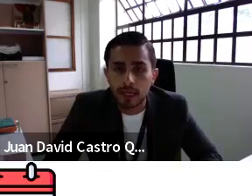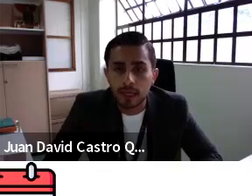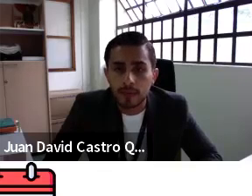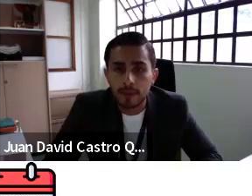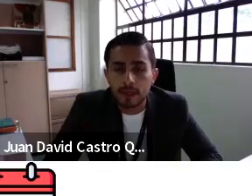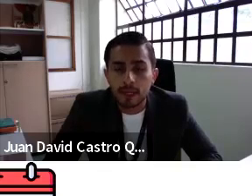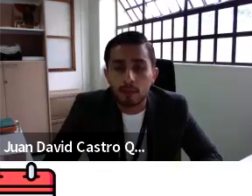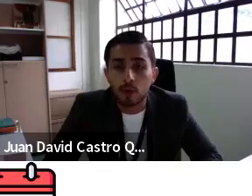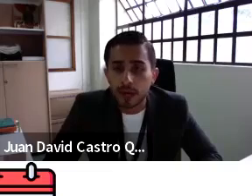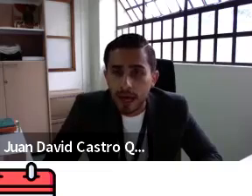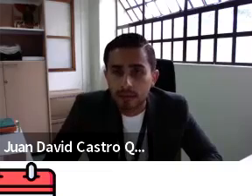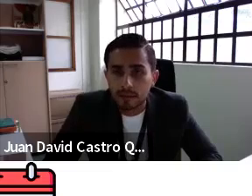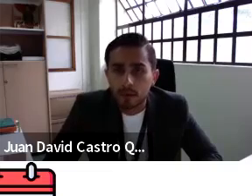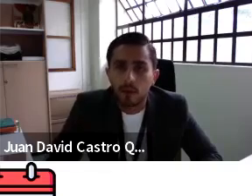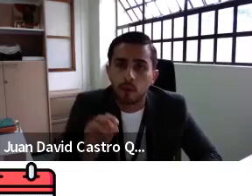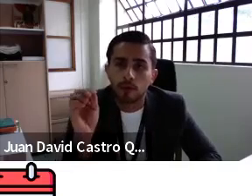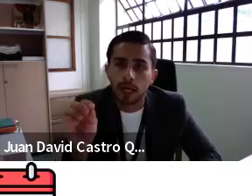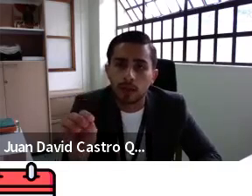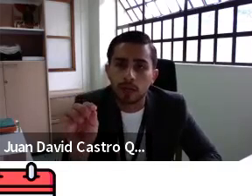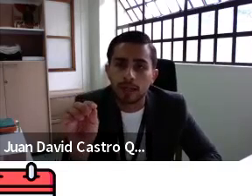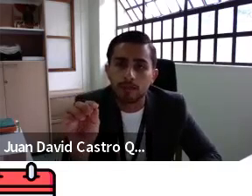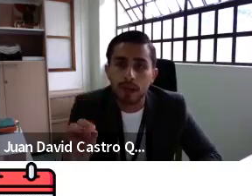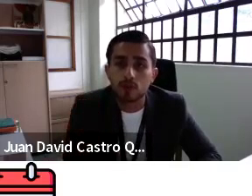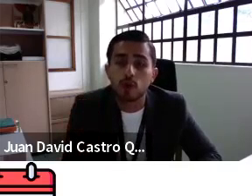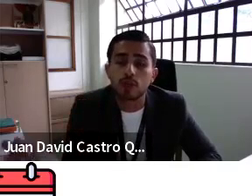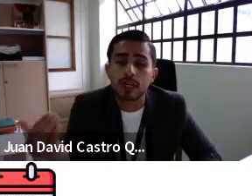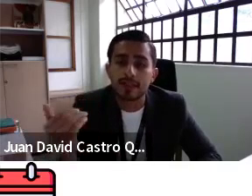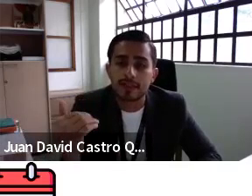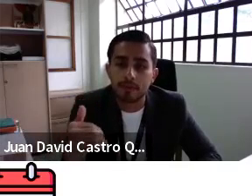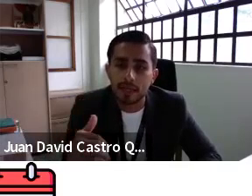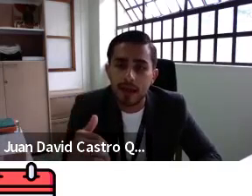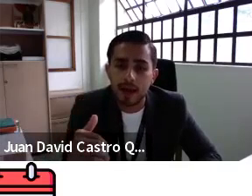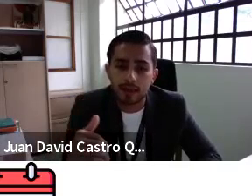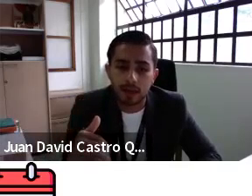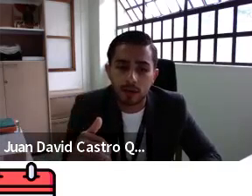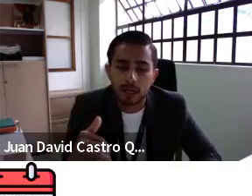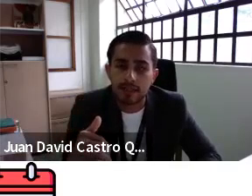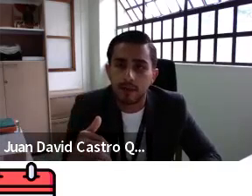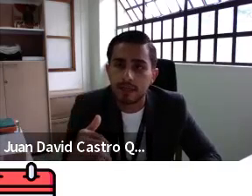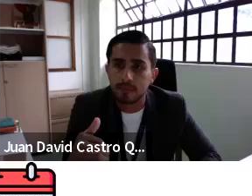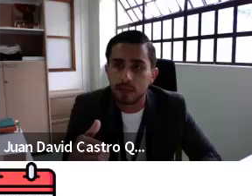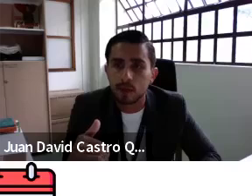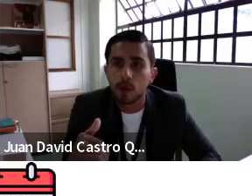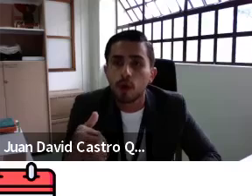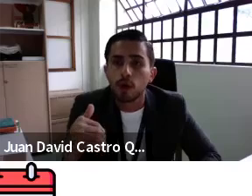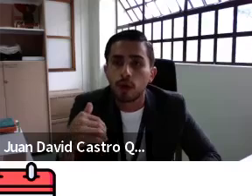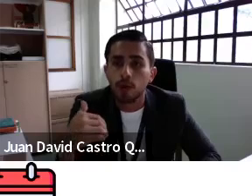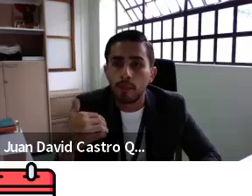involucrada, como dando grandes pasos, con ciencia se empieza a integrar con el establecimiento, no de una